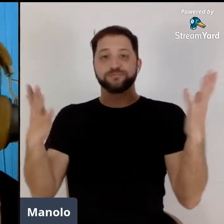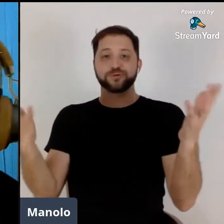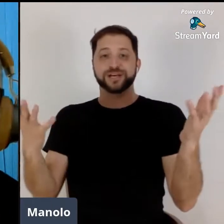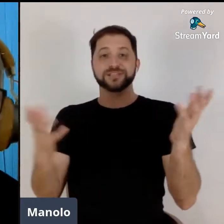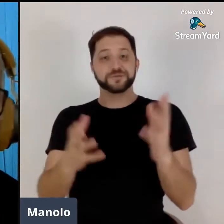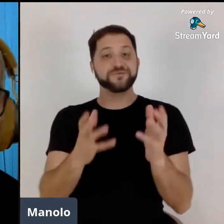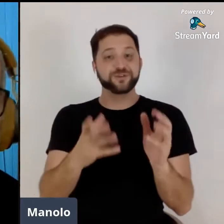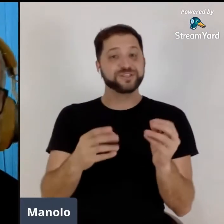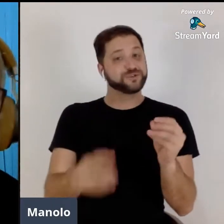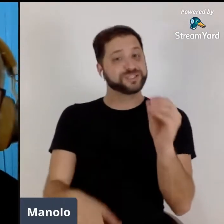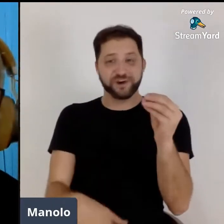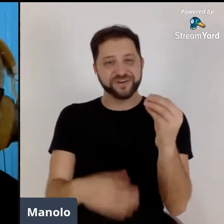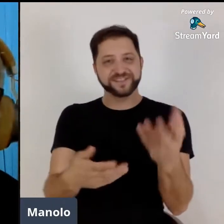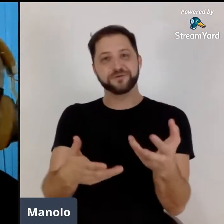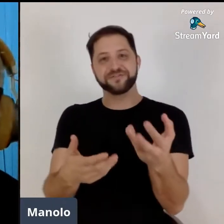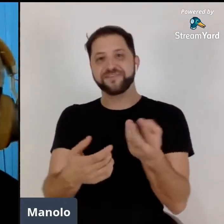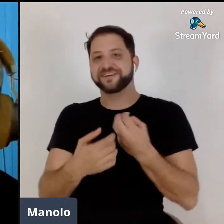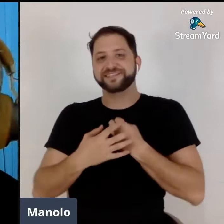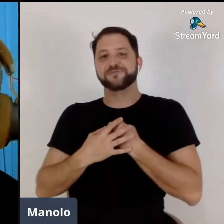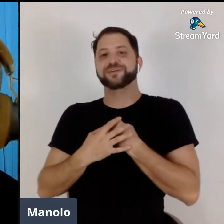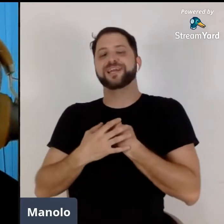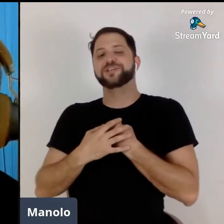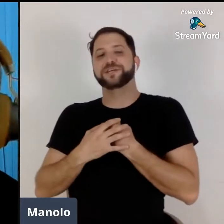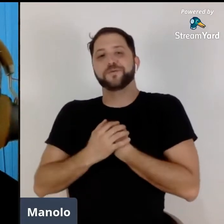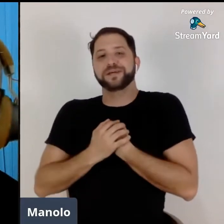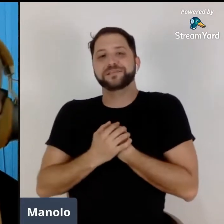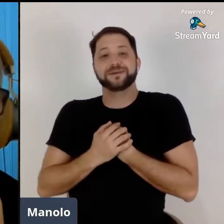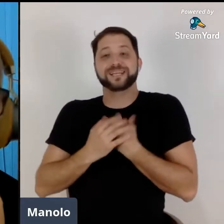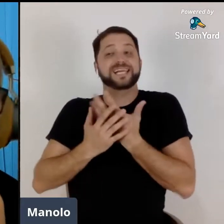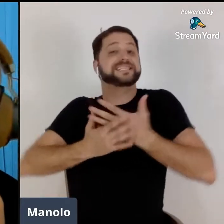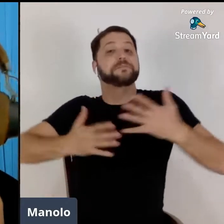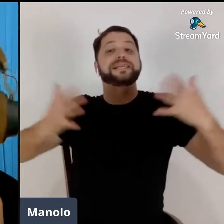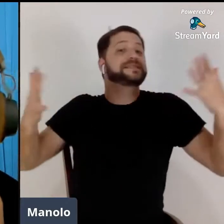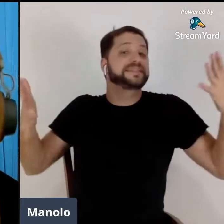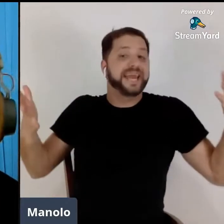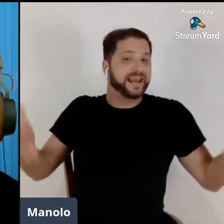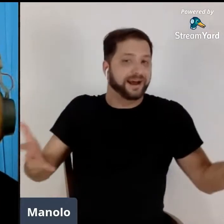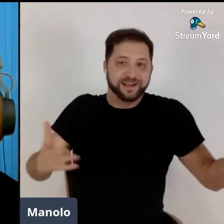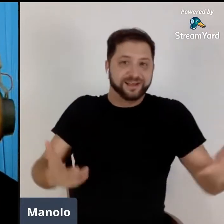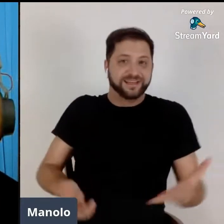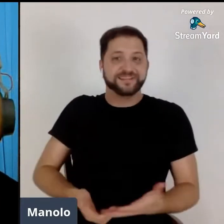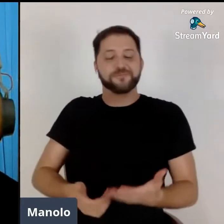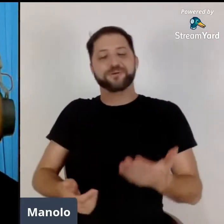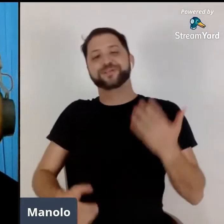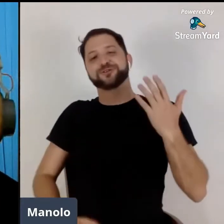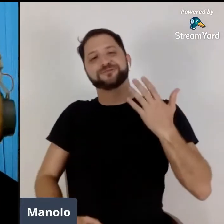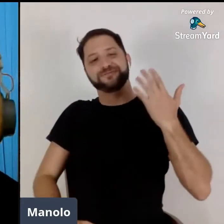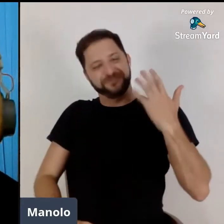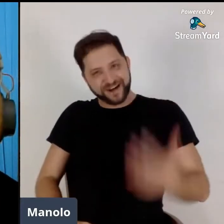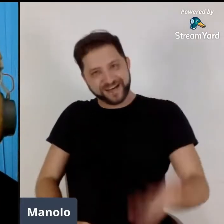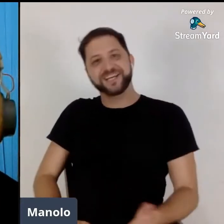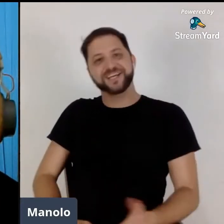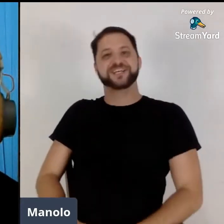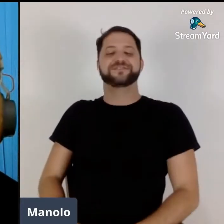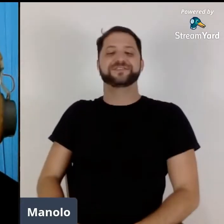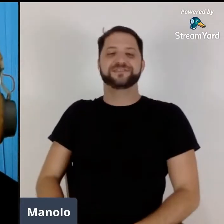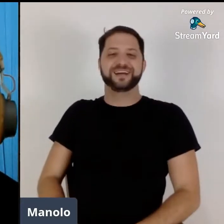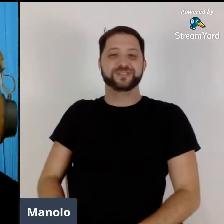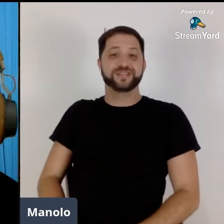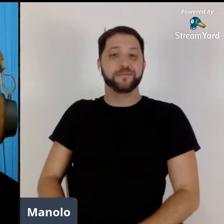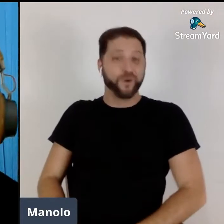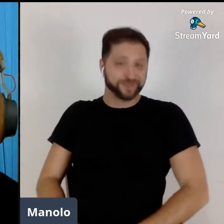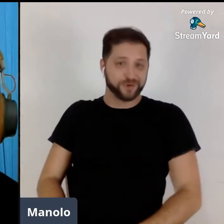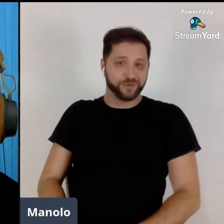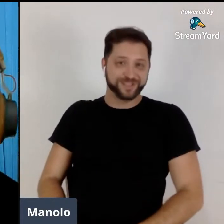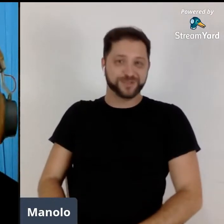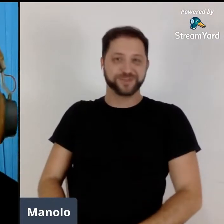dele. Então, puxa, às vezes um videozinho seu vai ser o que vai fazer com que ele adquira o conhecimento naquela semana inteira. Então, por isso, faça a legenda que